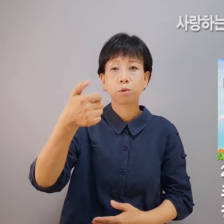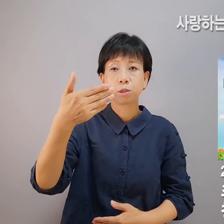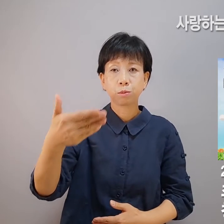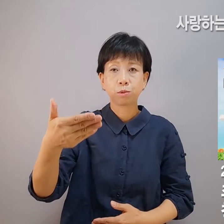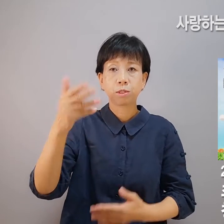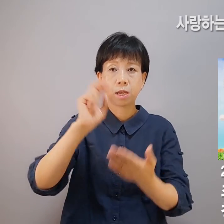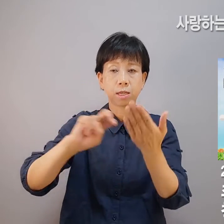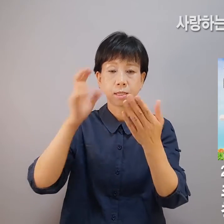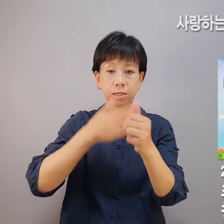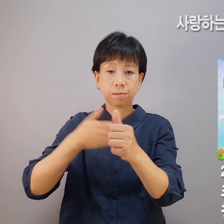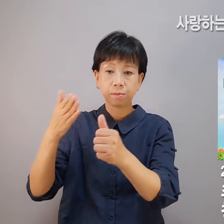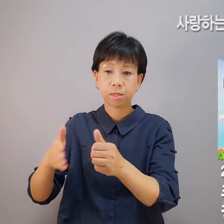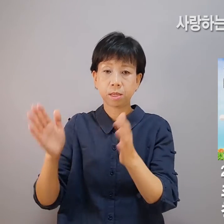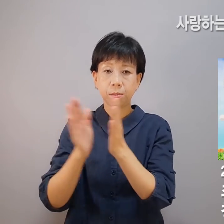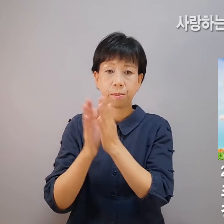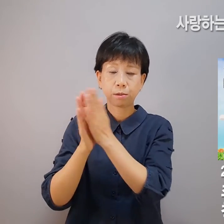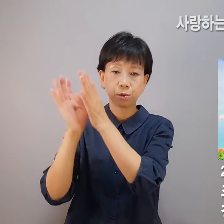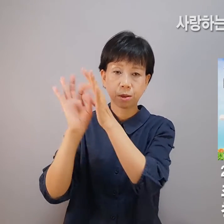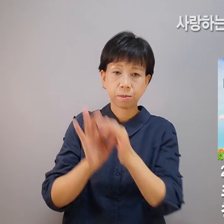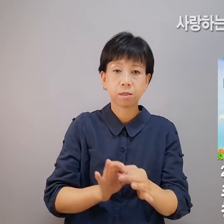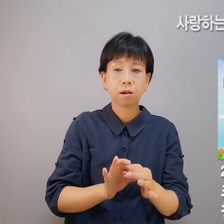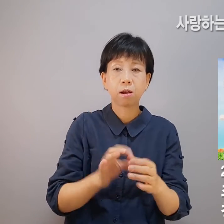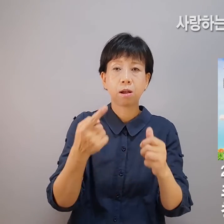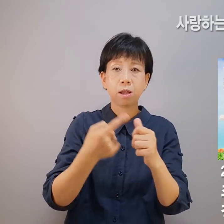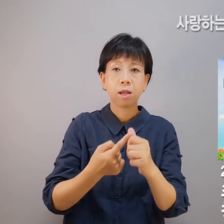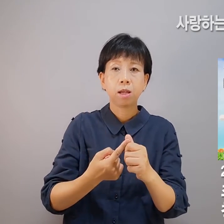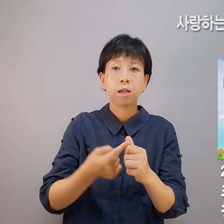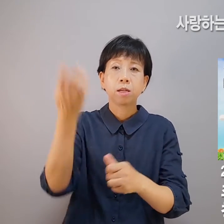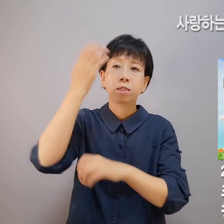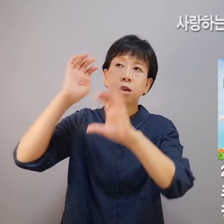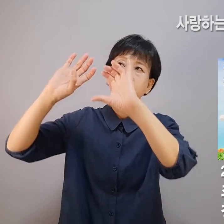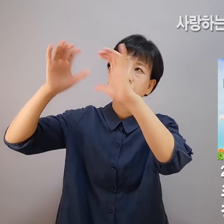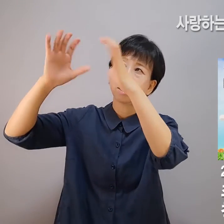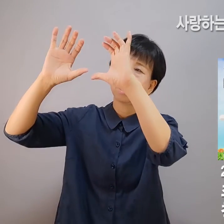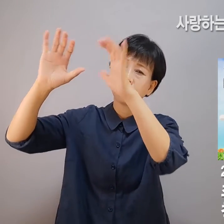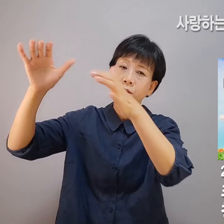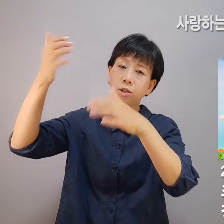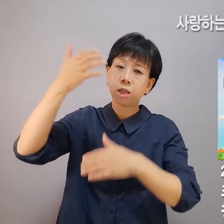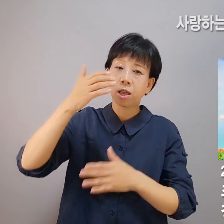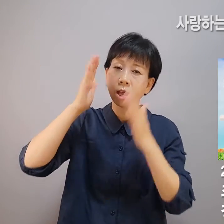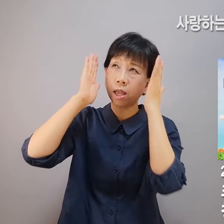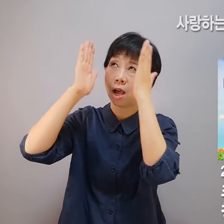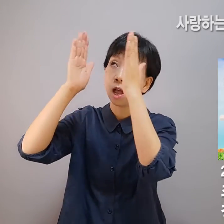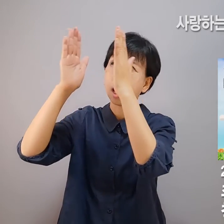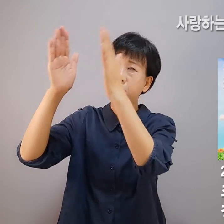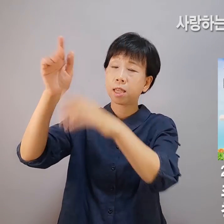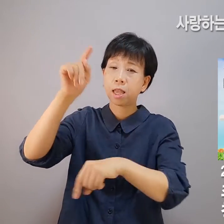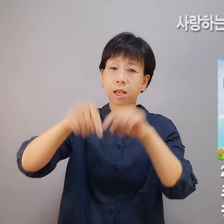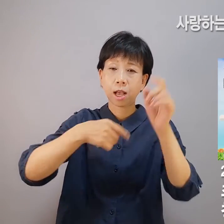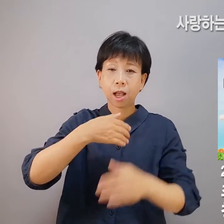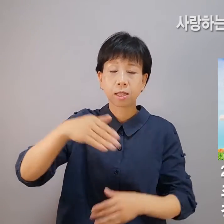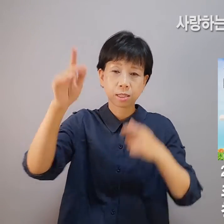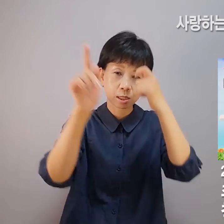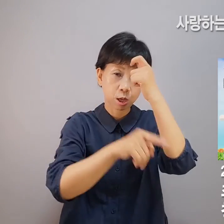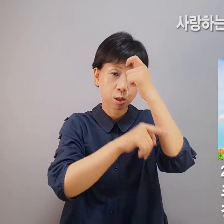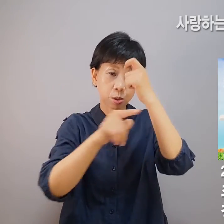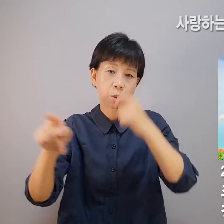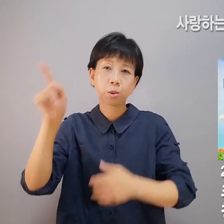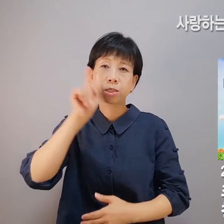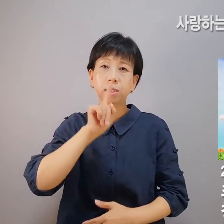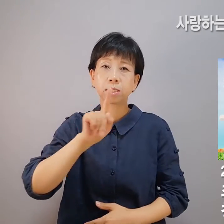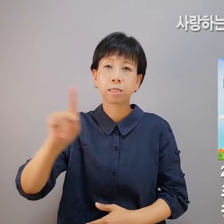천성을 향해 가는 성도들아, 우리 박수 치면서 천성을 향해 가는